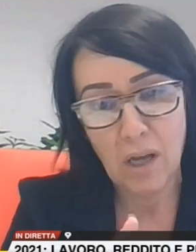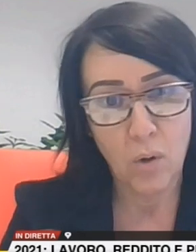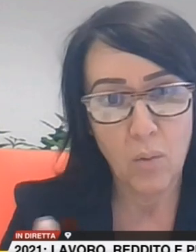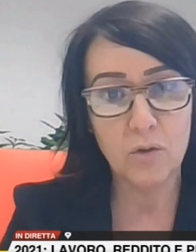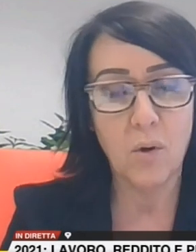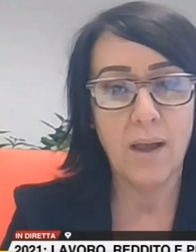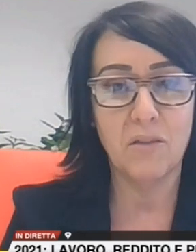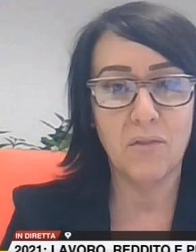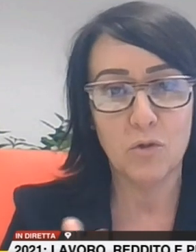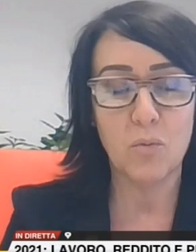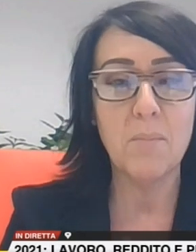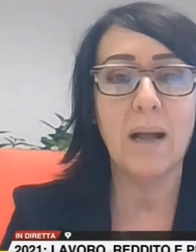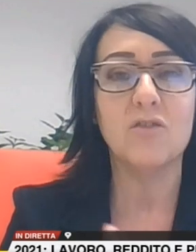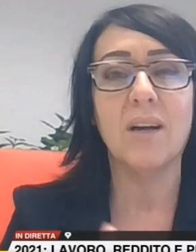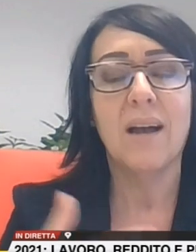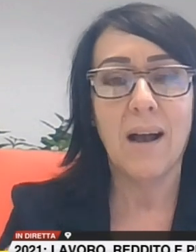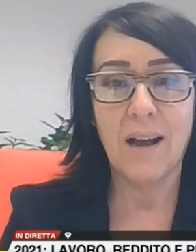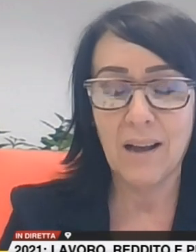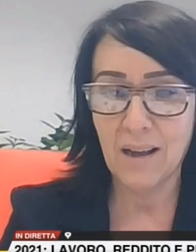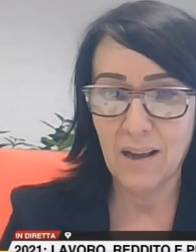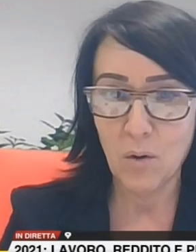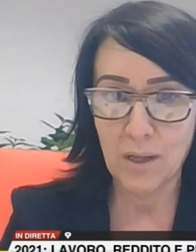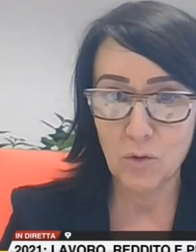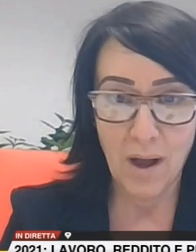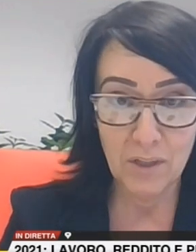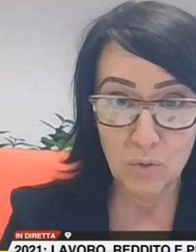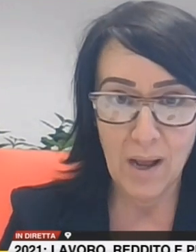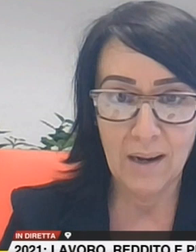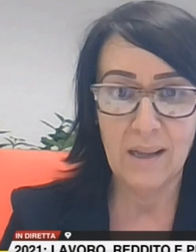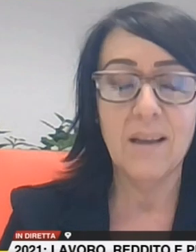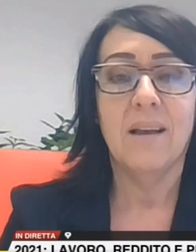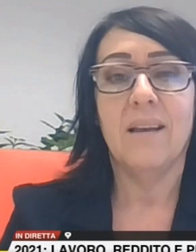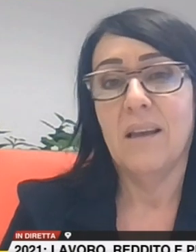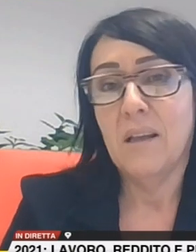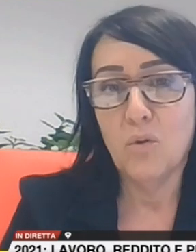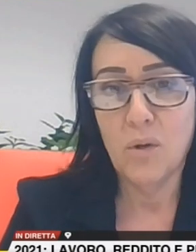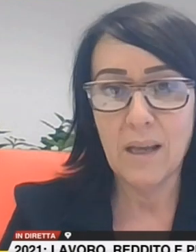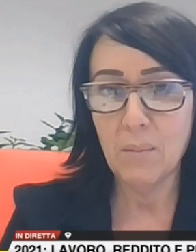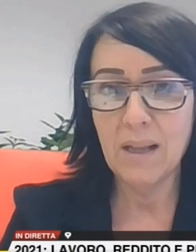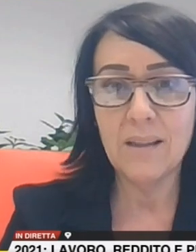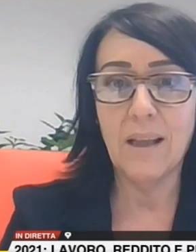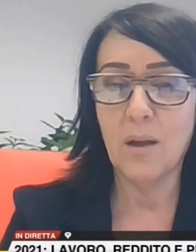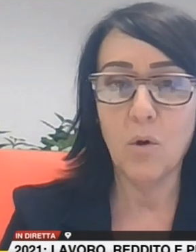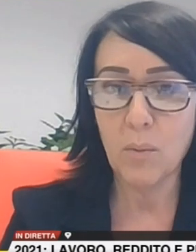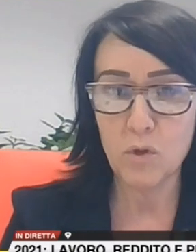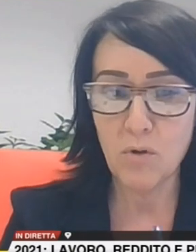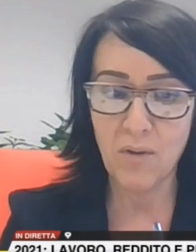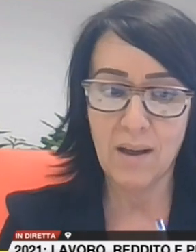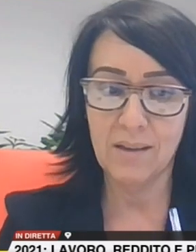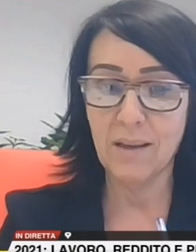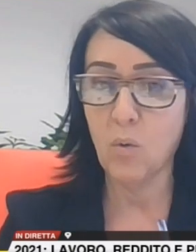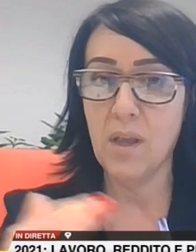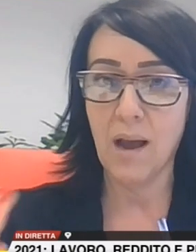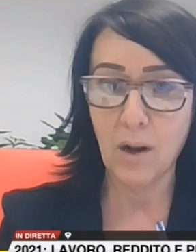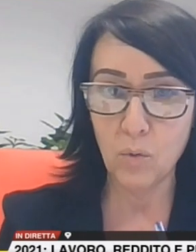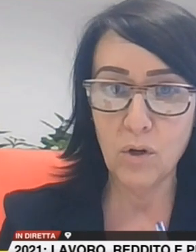quindi ancora quando è di fatto insomma in pancia, a quando ha 21 anni. E noi chiaramente quello che possiamo fare